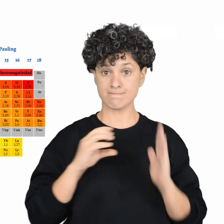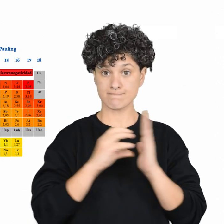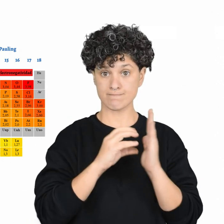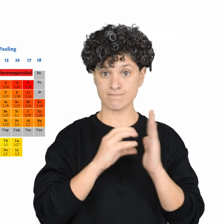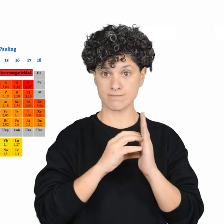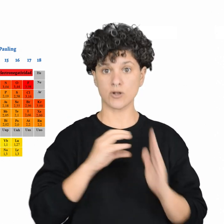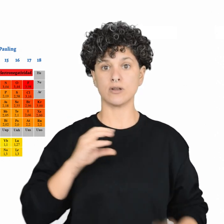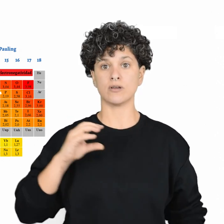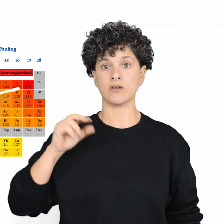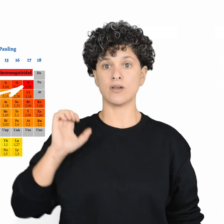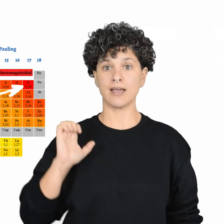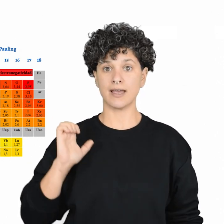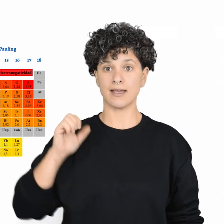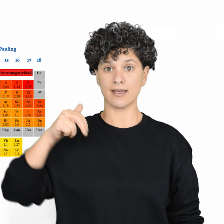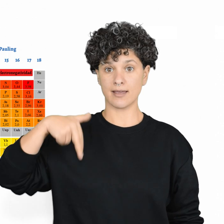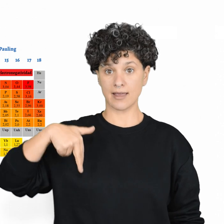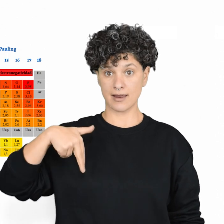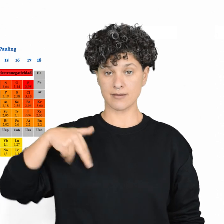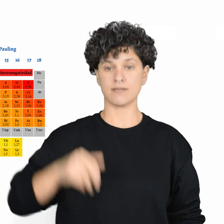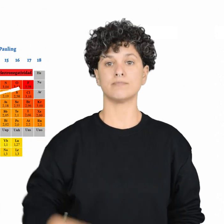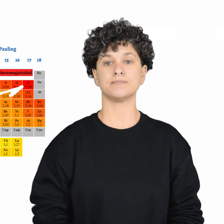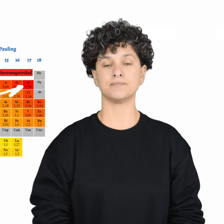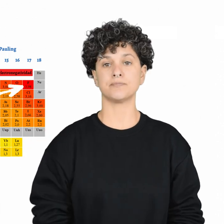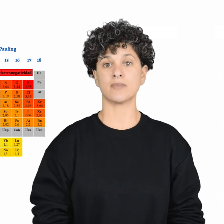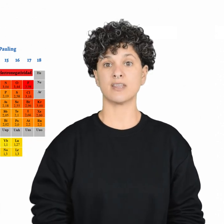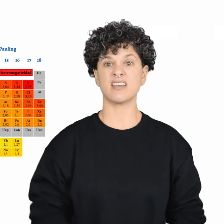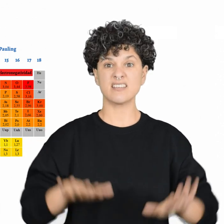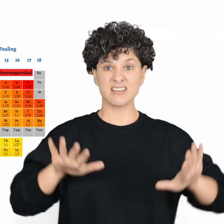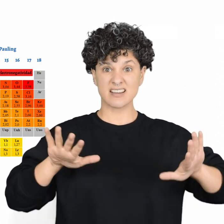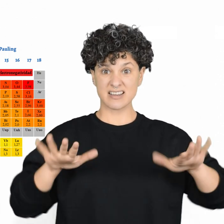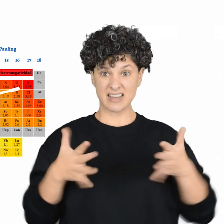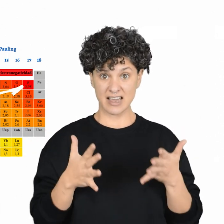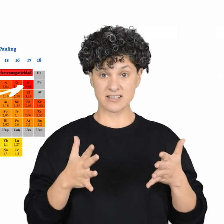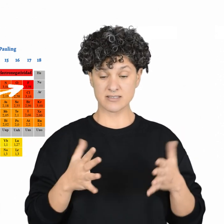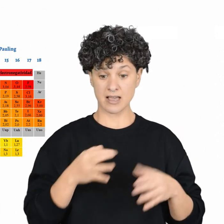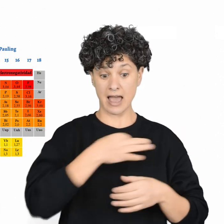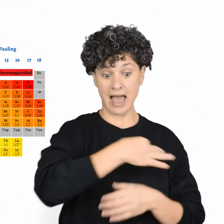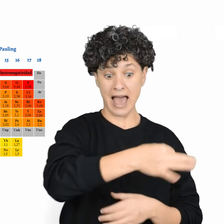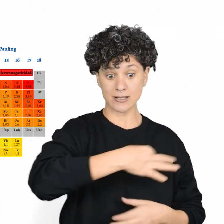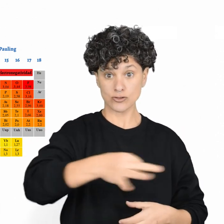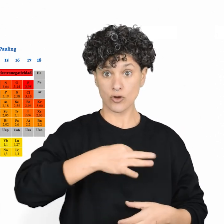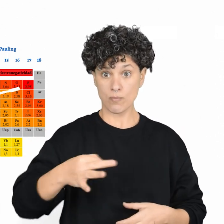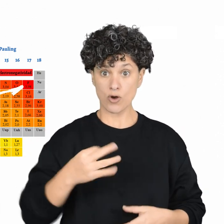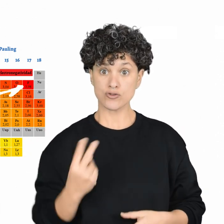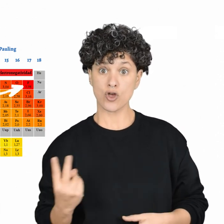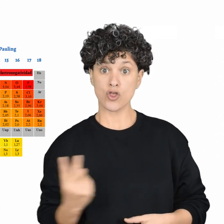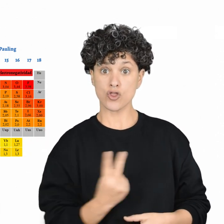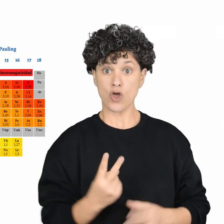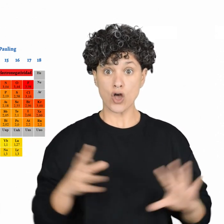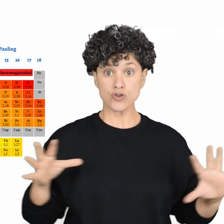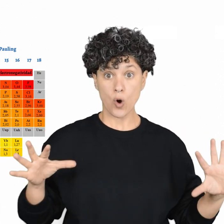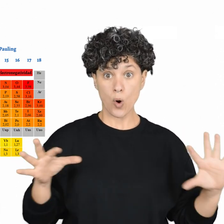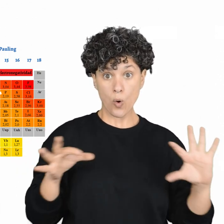la electronegatividad es la capacidad de un átomo que está unido a otro átomo de atraer electrones del enlace